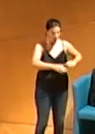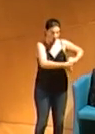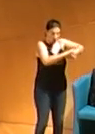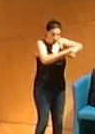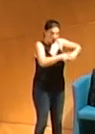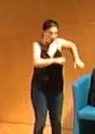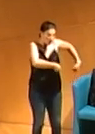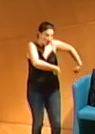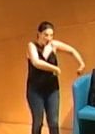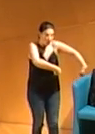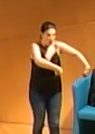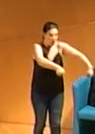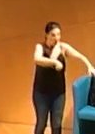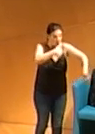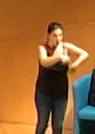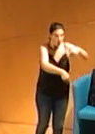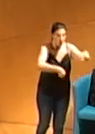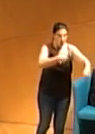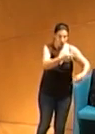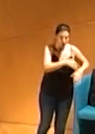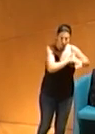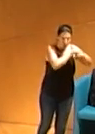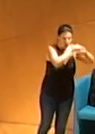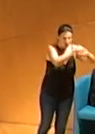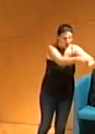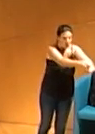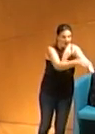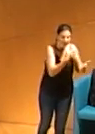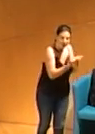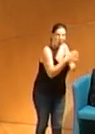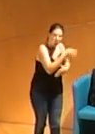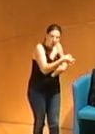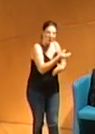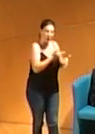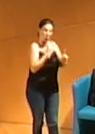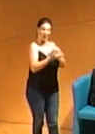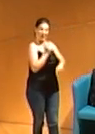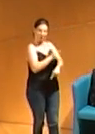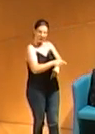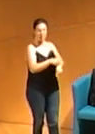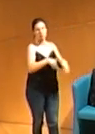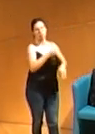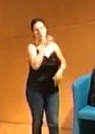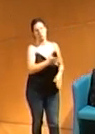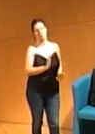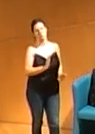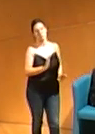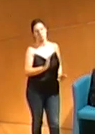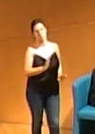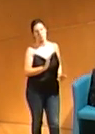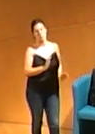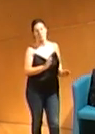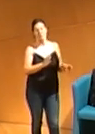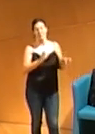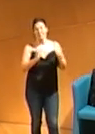la tête et de se dire, c'est pas possible, je vais faire le Mont Blanc, j'y arrive pas, et c'est insupportable parce que j'y arrive pas.